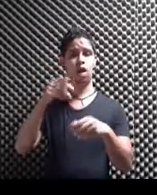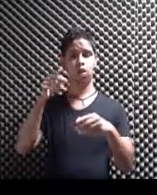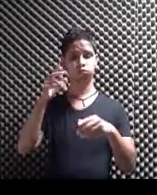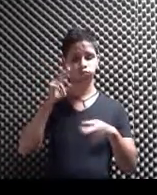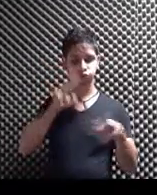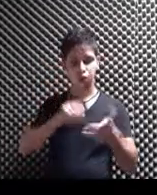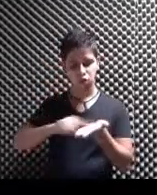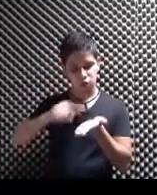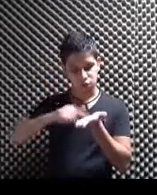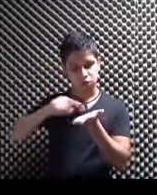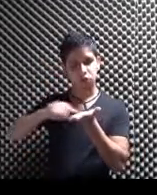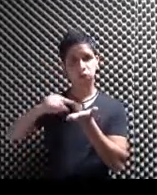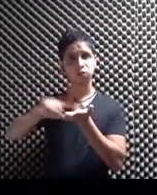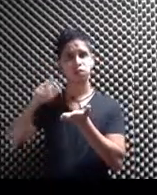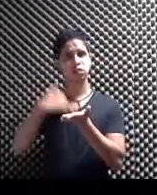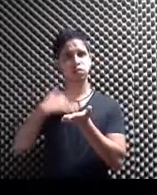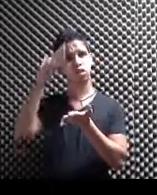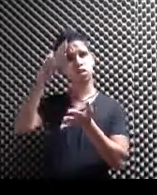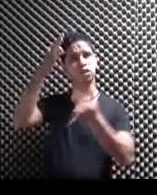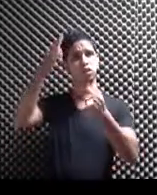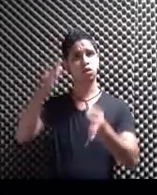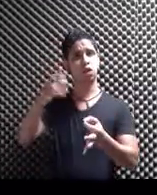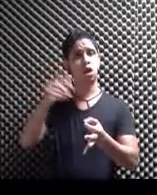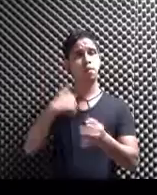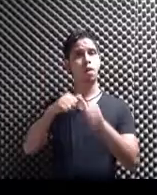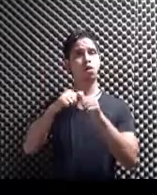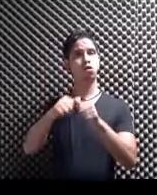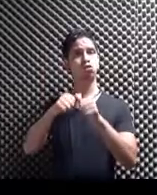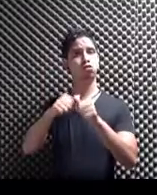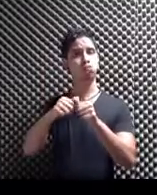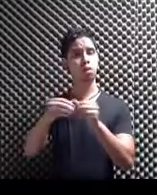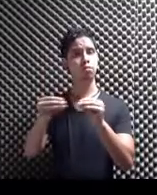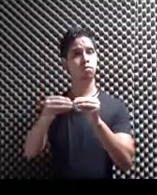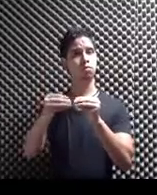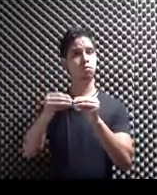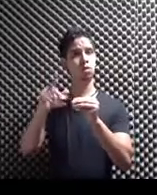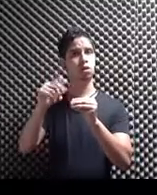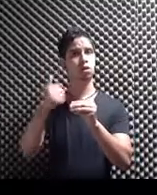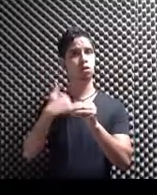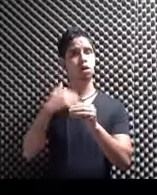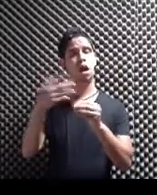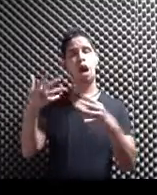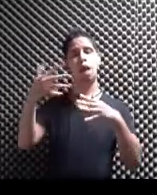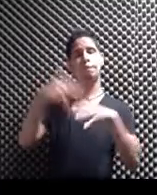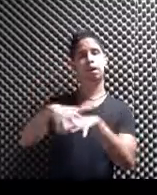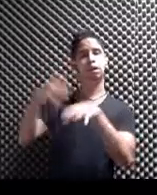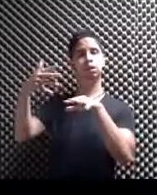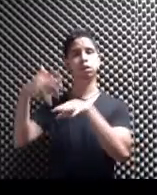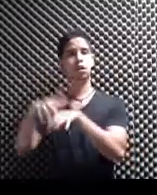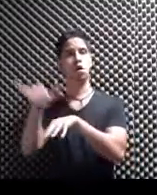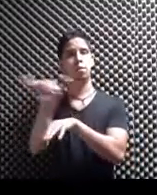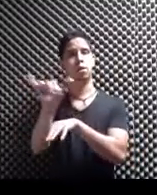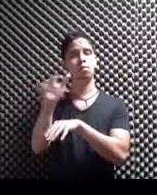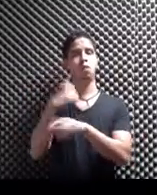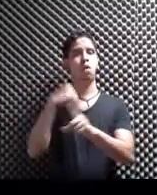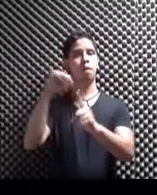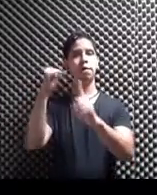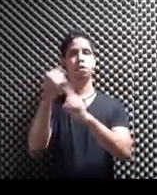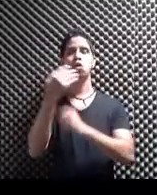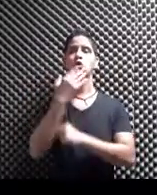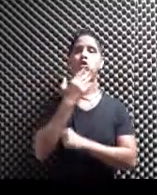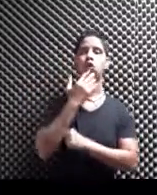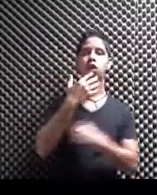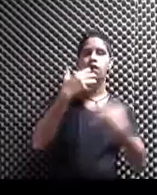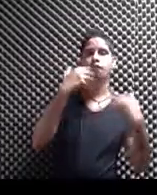los que ha estado haciendo este estudio Determinó que seguirá vigente por varios años más la tendencia a mezclar en un mismo ambiente colores